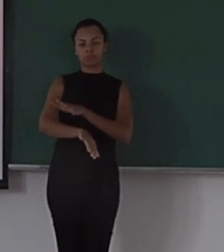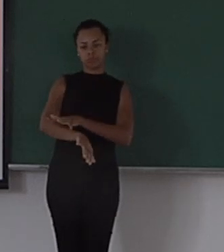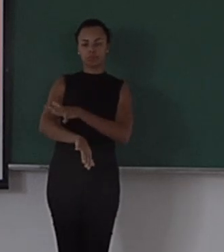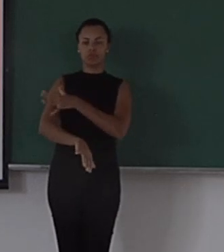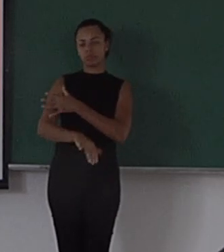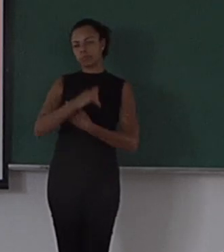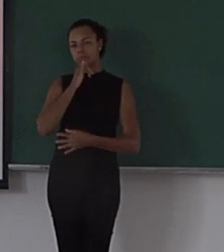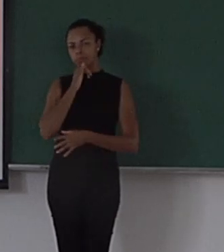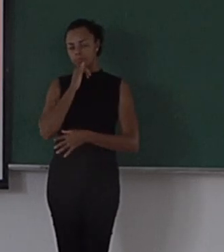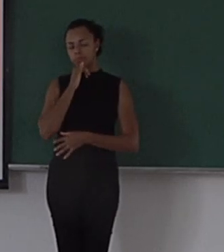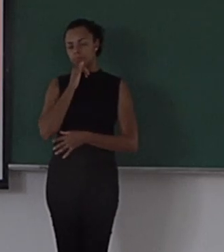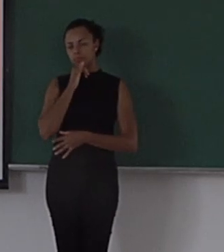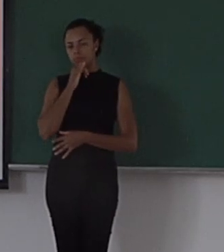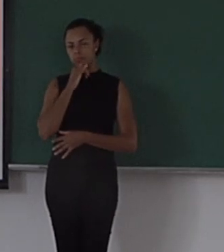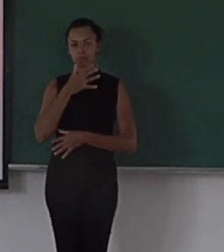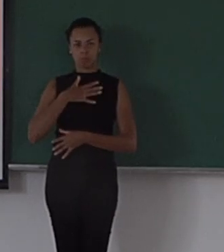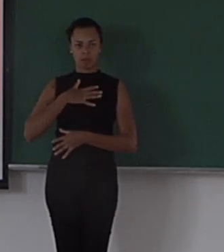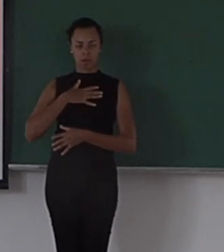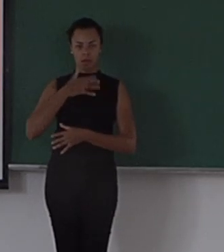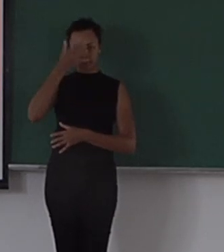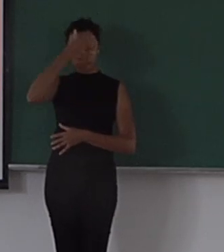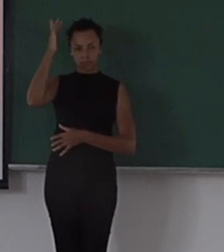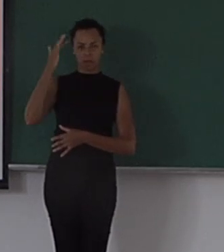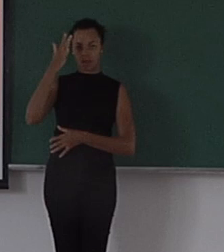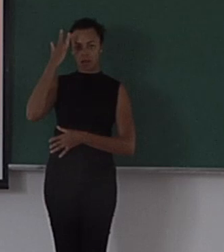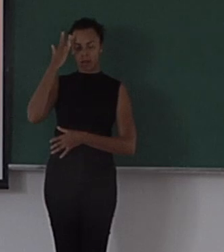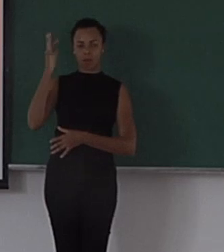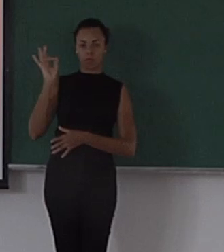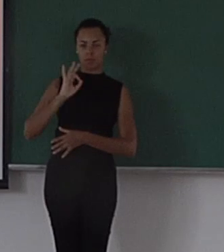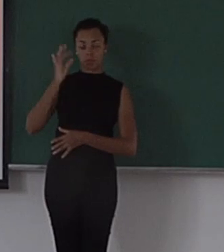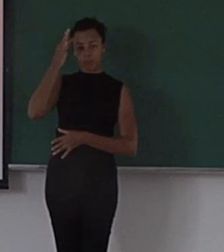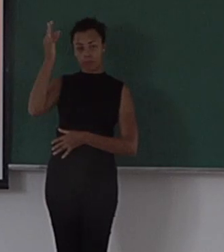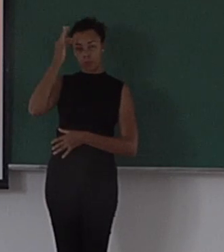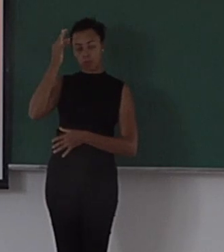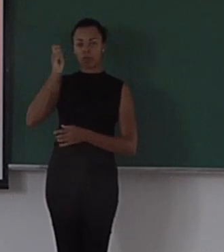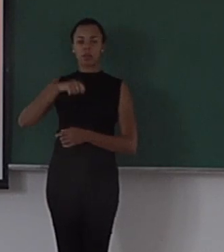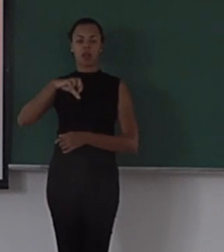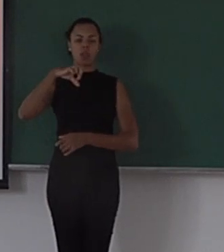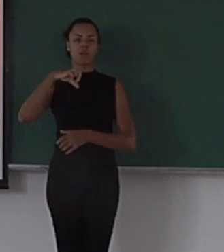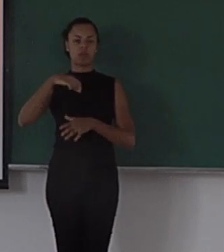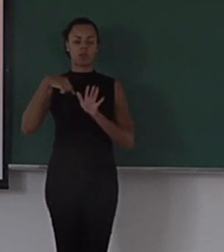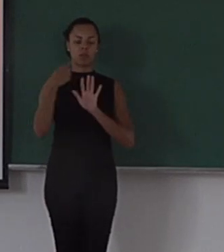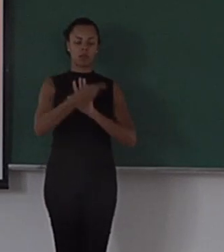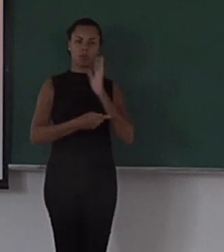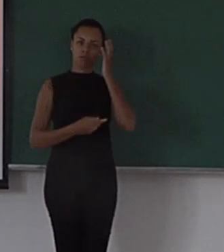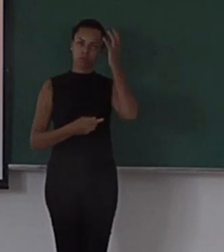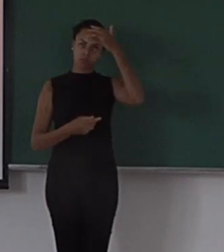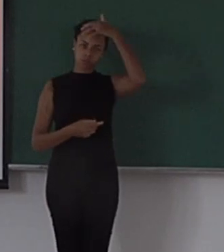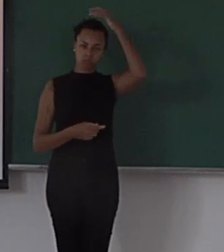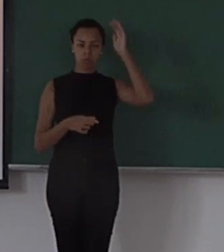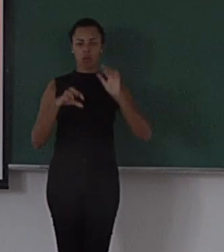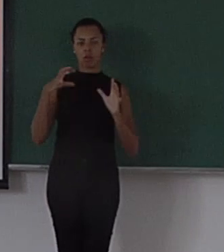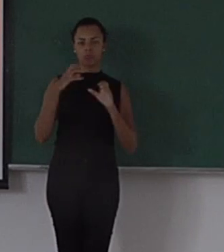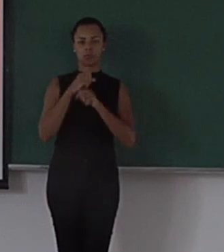teoricamente, no meu couro cabeludo, no meu crânio, na minha cabeça, caberiam 9 palmas de mão. Tá? Claro que existem variações,